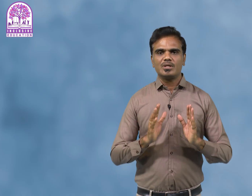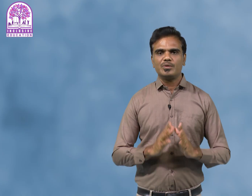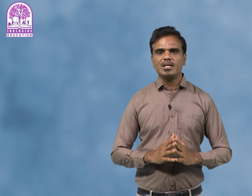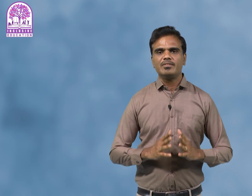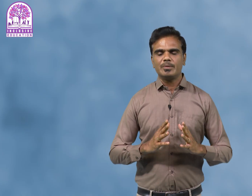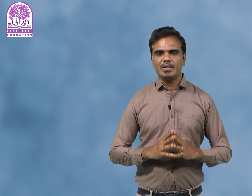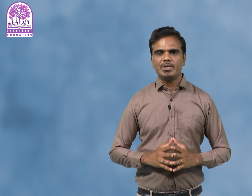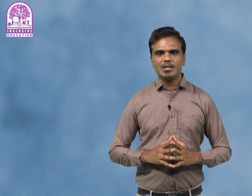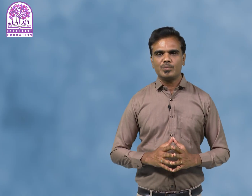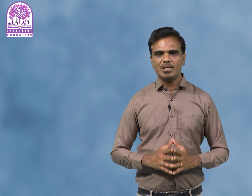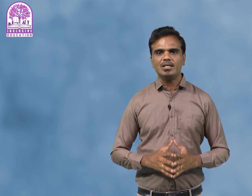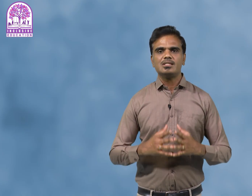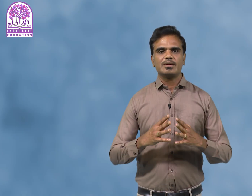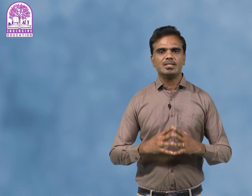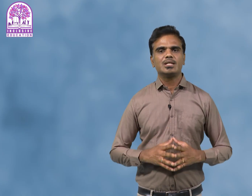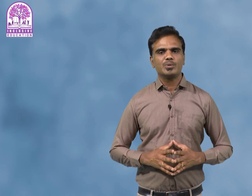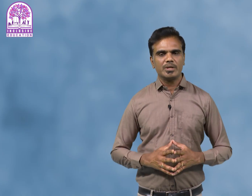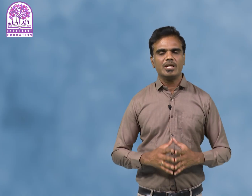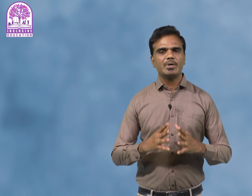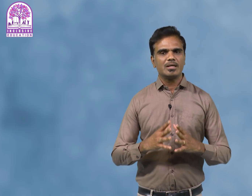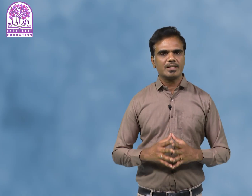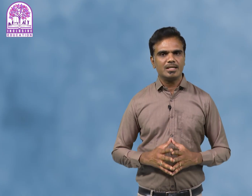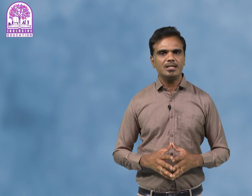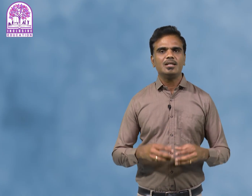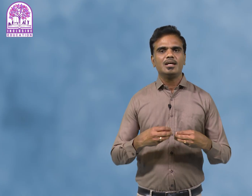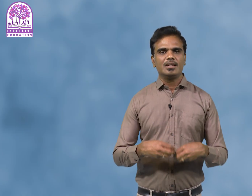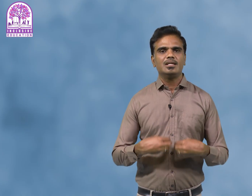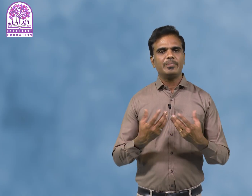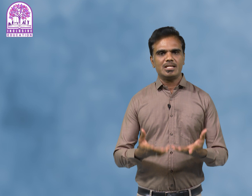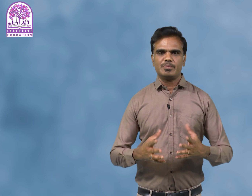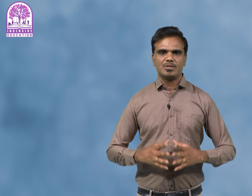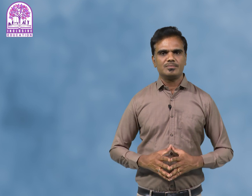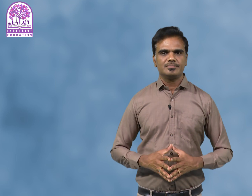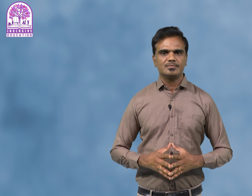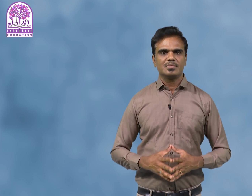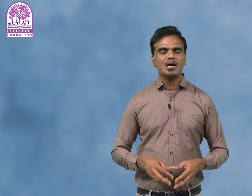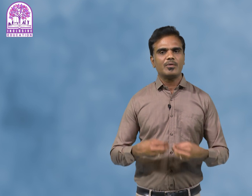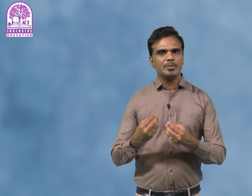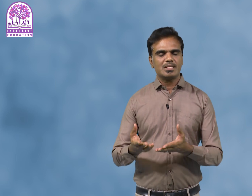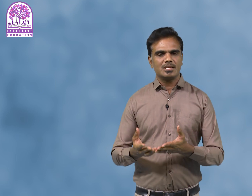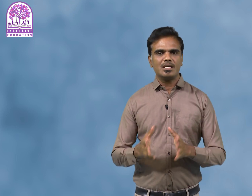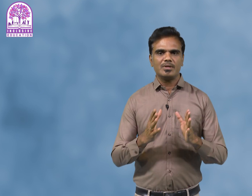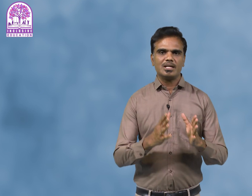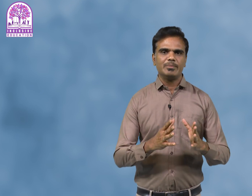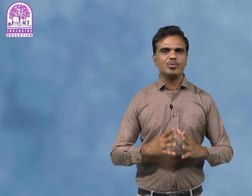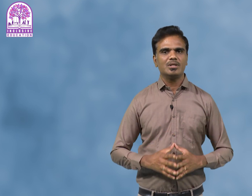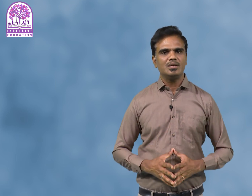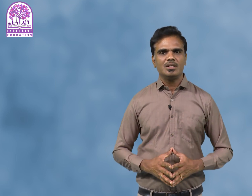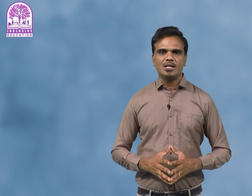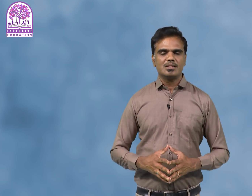உங்களுடைய வகுப்பில் படிக்கக்கூடிய செவித்திறன் குறையுடைய மாணவர்கள்ட்ட இதை பயிற்சி பண்ணணும். அவங்கள்ட்ட பேசுனீங்கன்னா உங்களுக்கு கண்டிப்பாக உங்களை அந்த சைன்